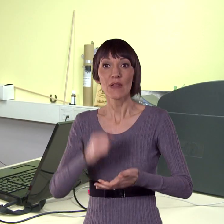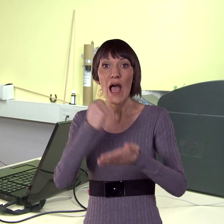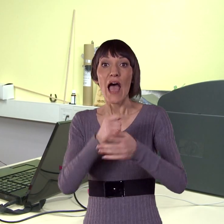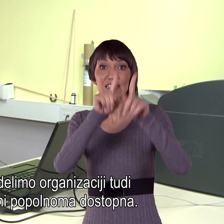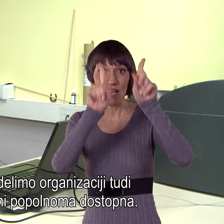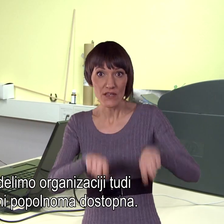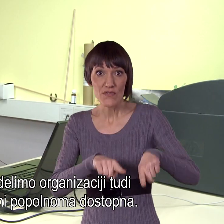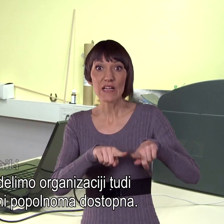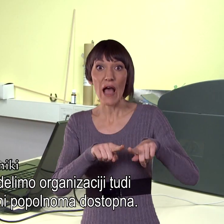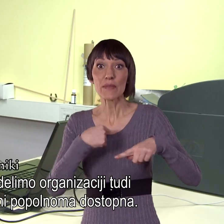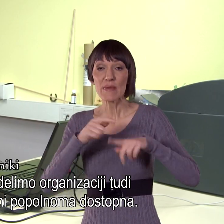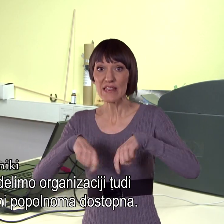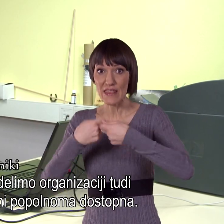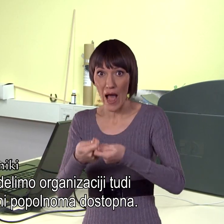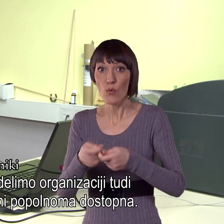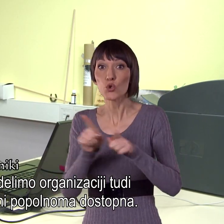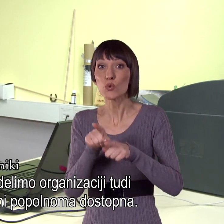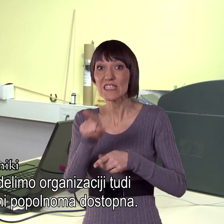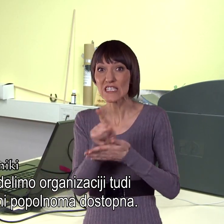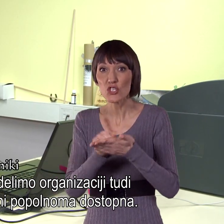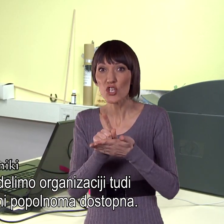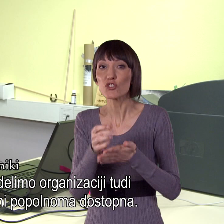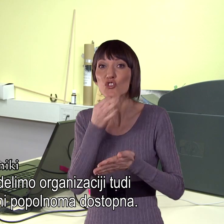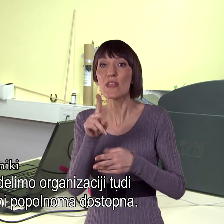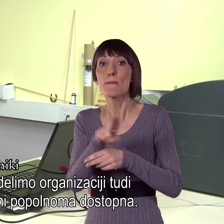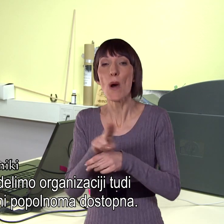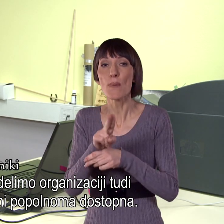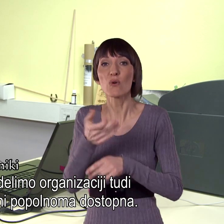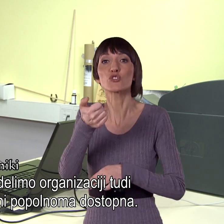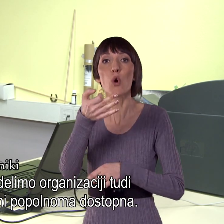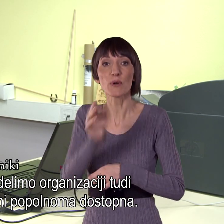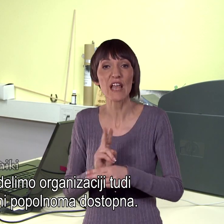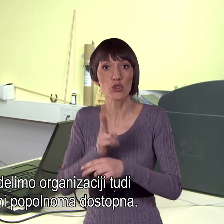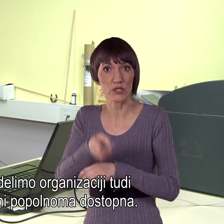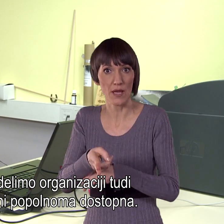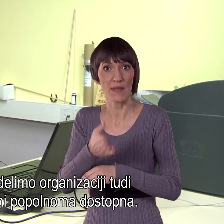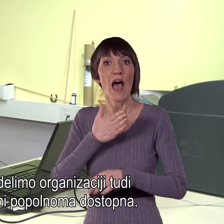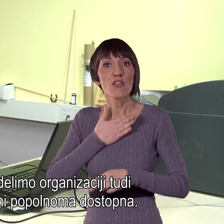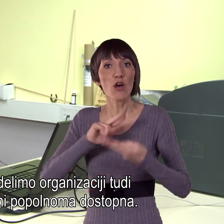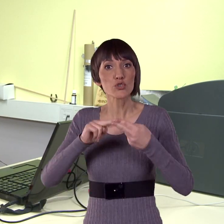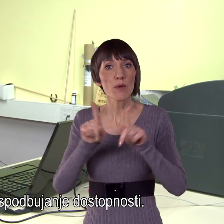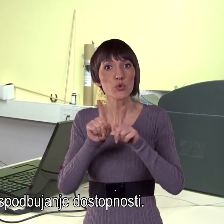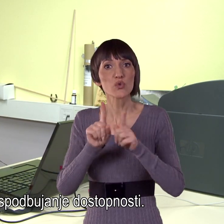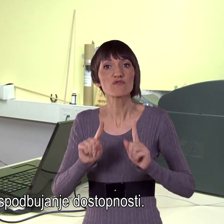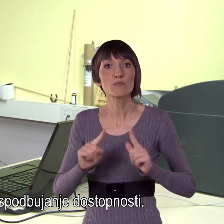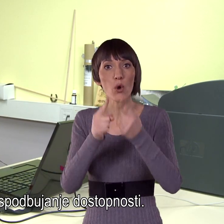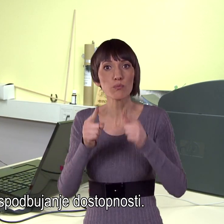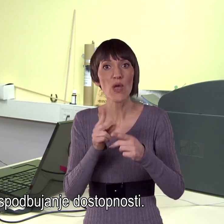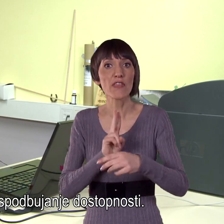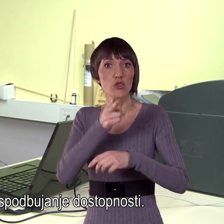Certifikat podelimo organizaciji tudi takrat, kadar ni popolnoma dostopna. Naš namen je tudi spodbujanje dostopnosti. Ja. Včeraj sem prišla pa to,